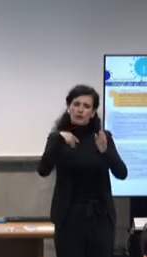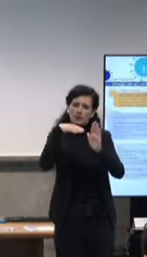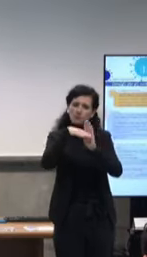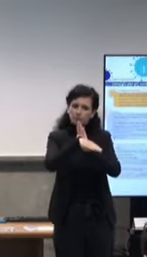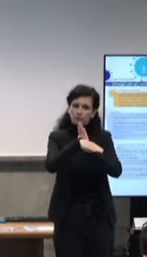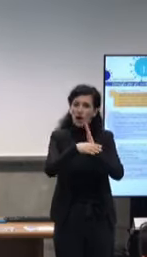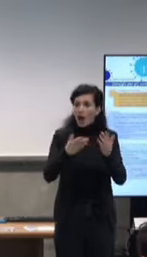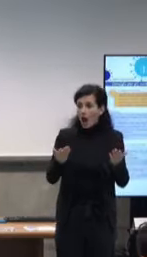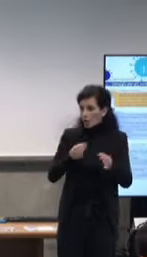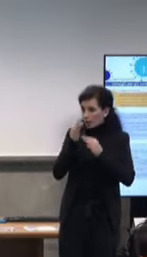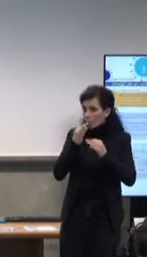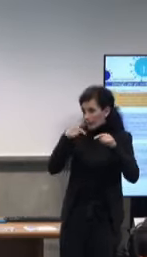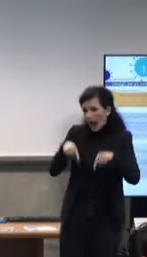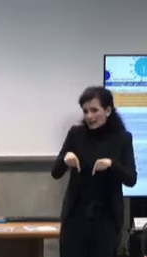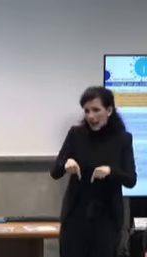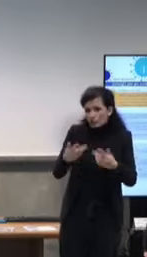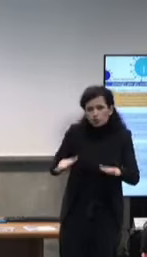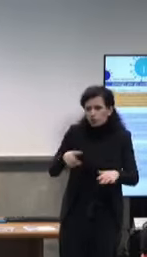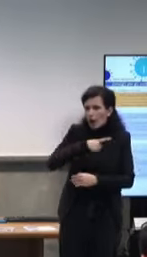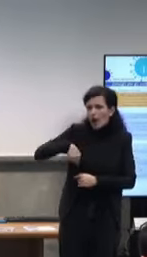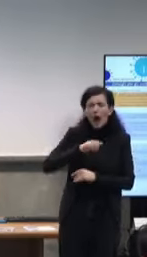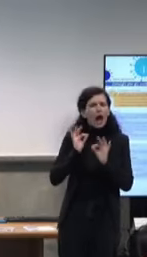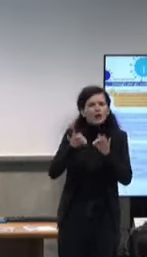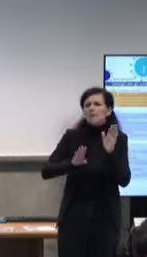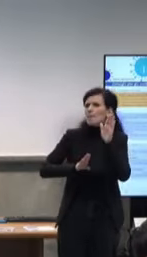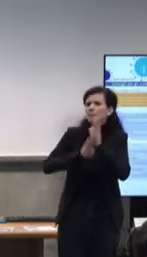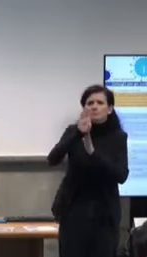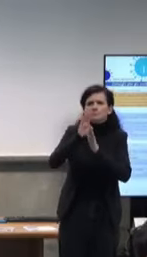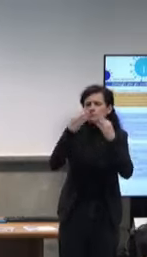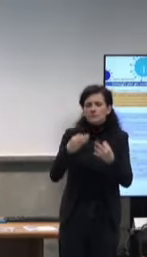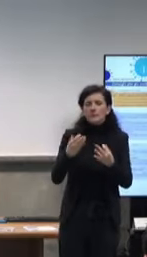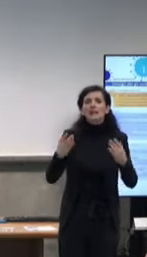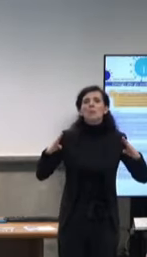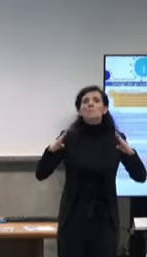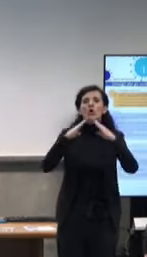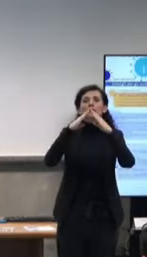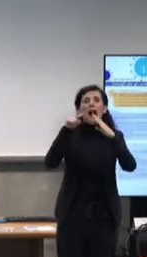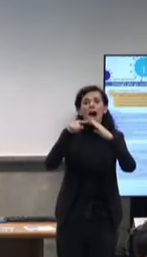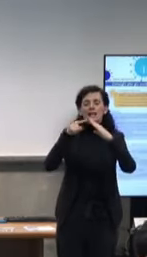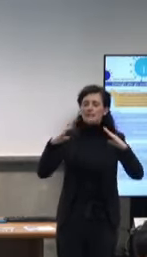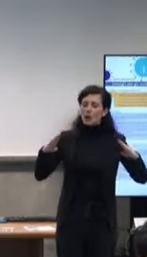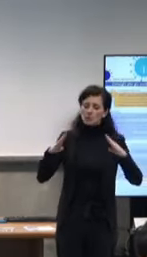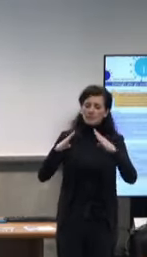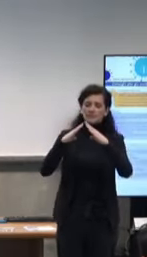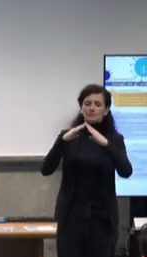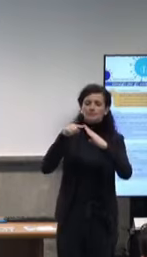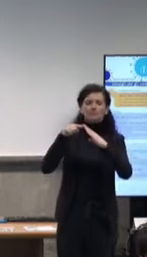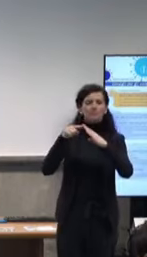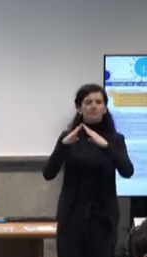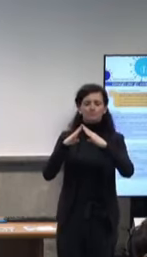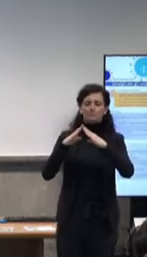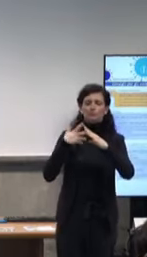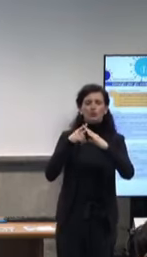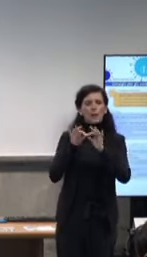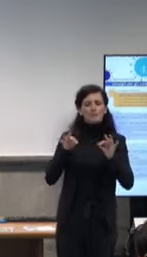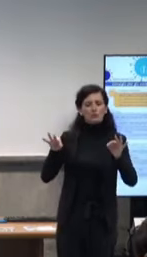risposto diciamo siamo nella siamo arrivati diciamo che il picco della montagna non è una non è una punta non è una punta che dove c'è